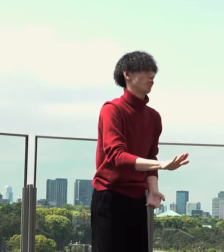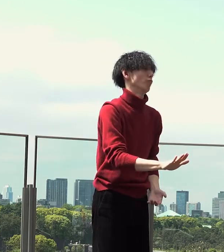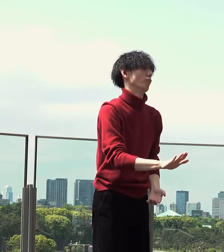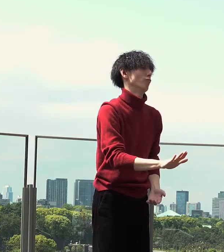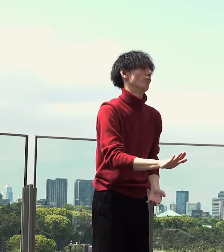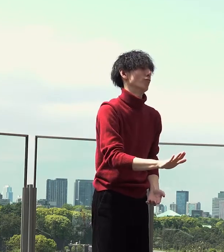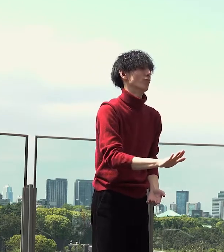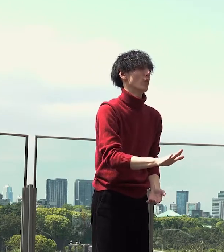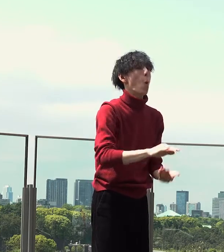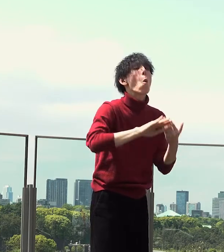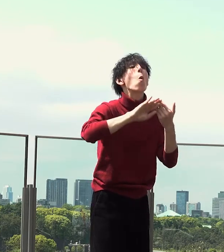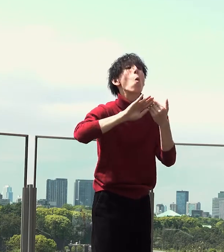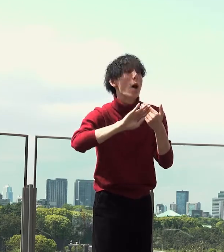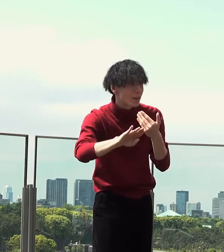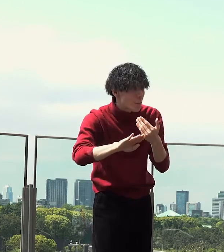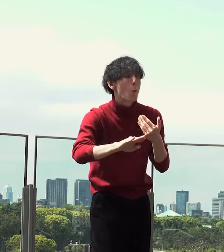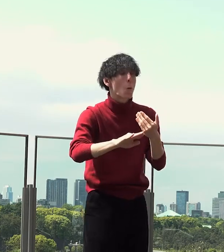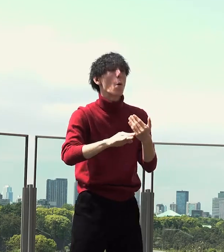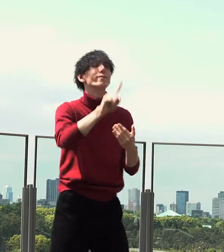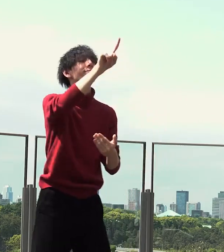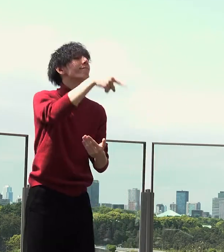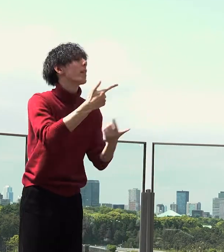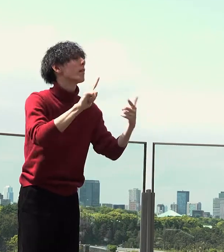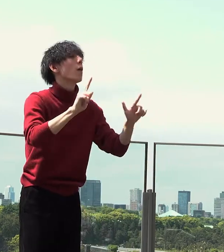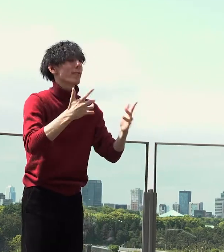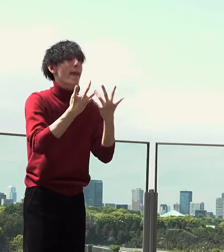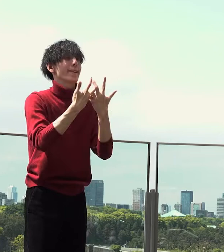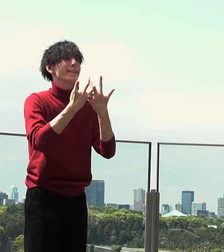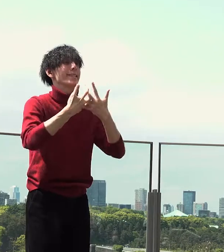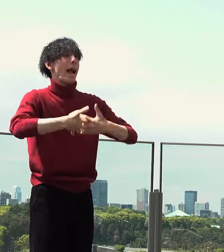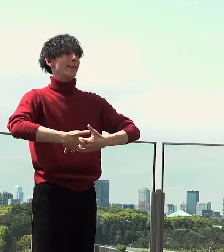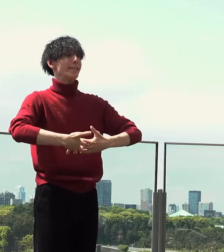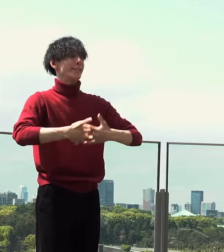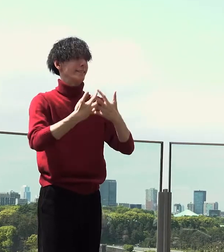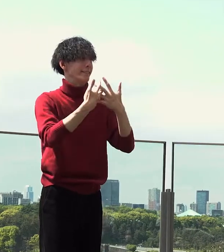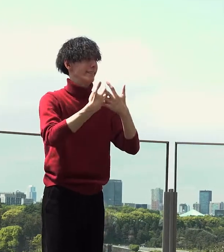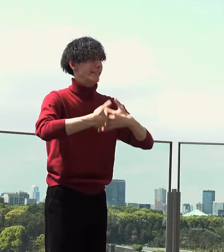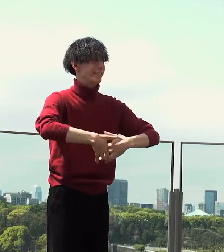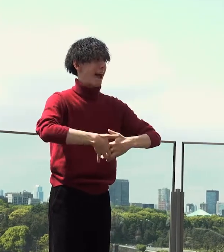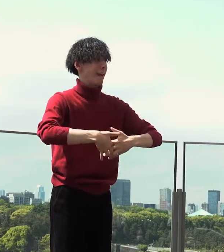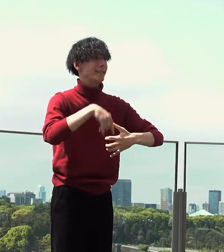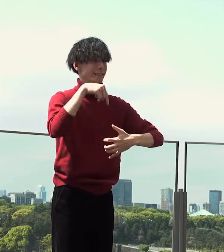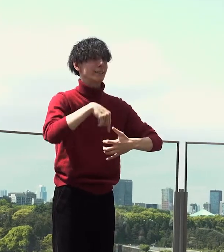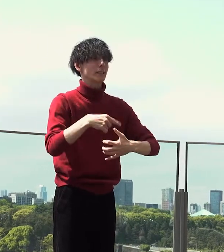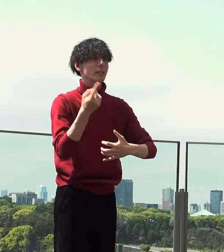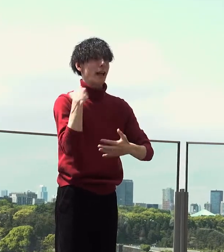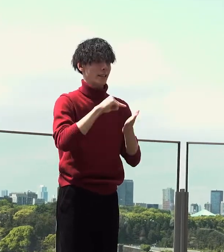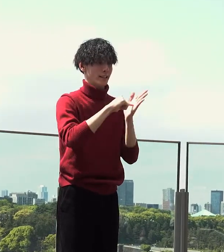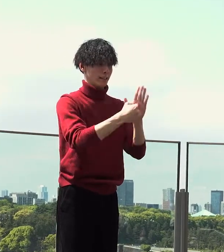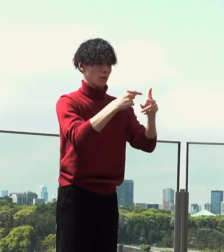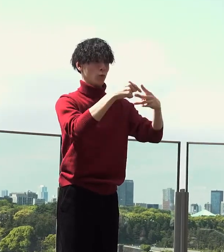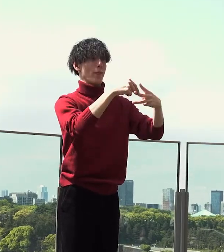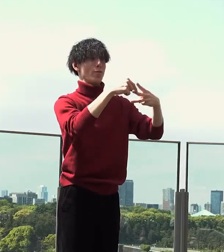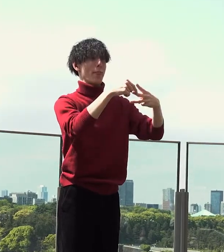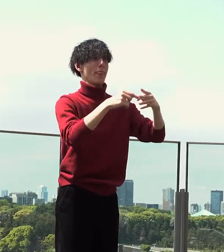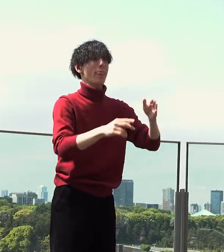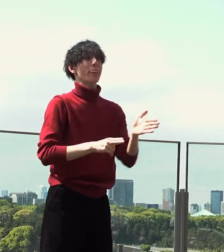体が動いていく、そういうふうに合わせていくっていうところがあるんですね。他にも自然だけではなくて機械、先ほど表